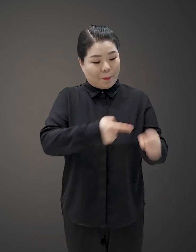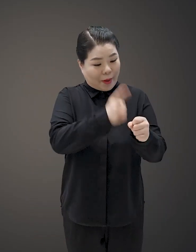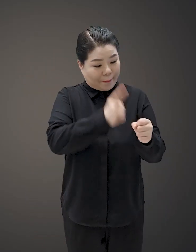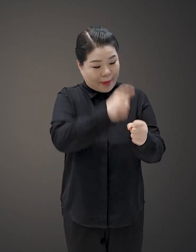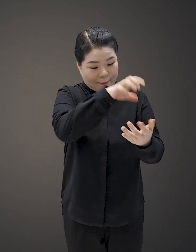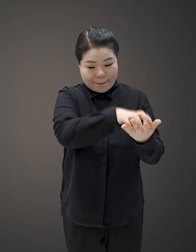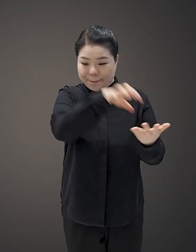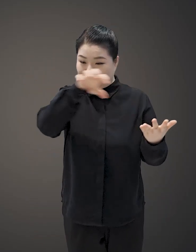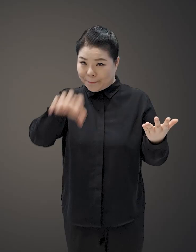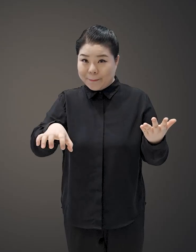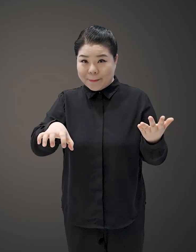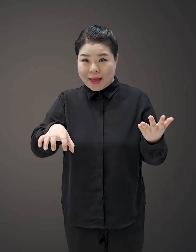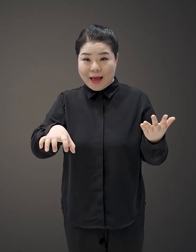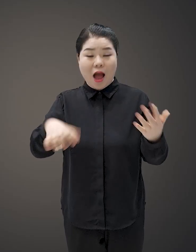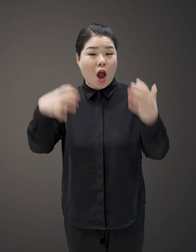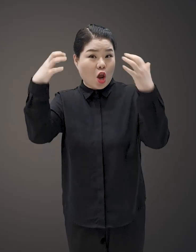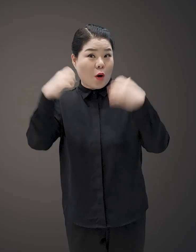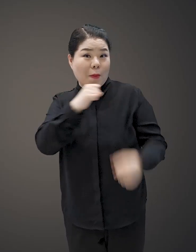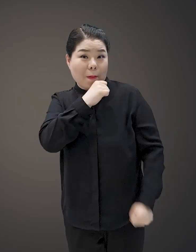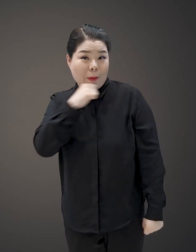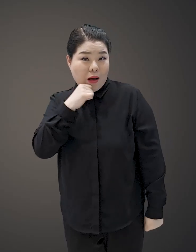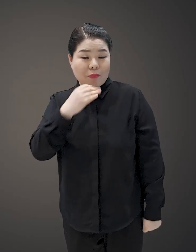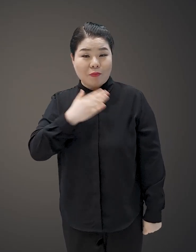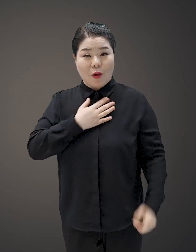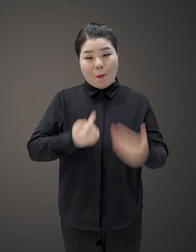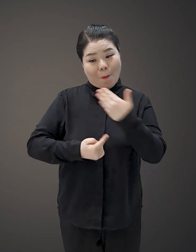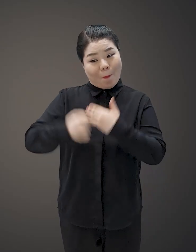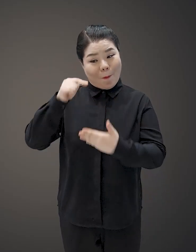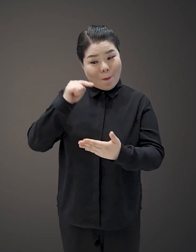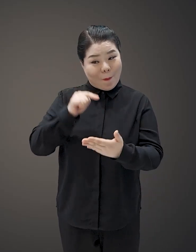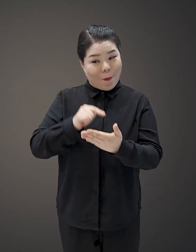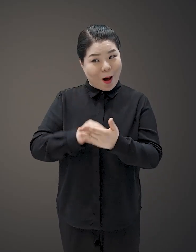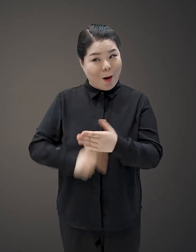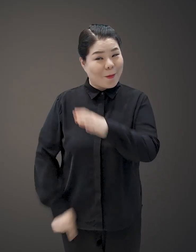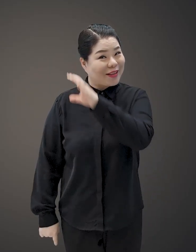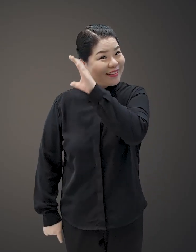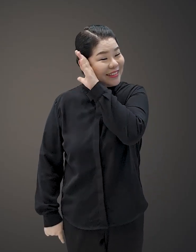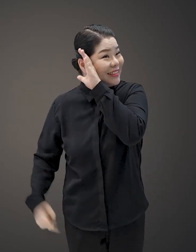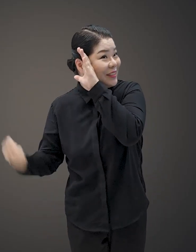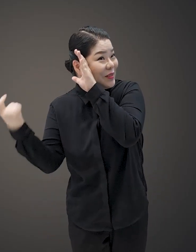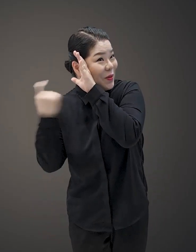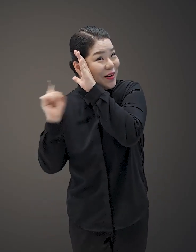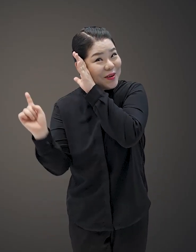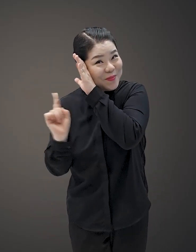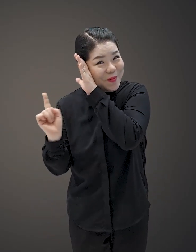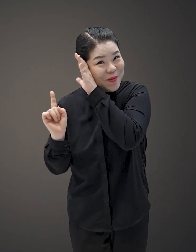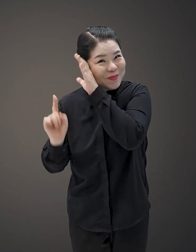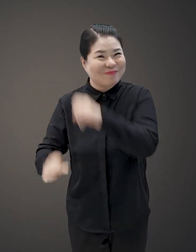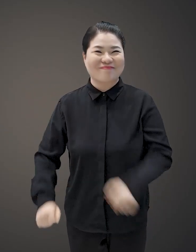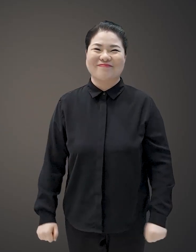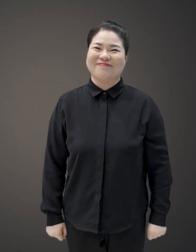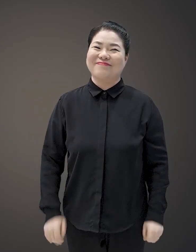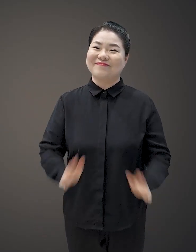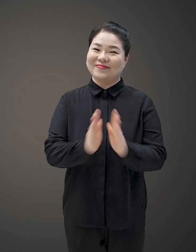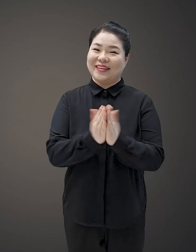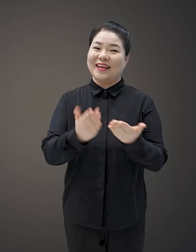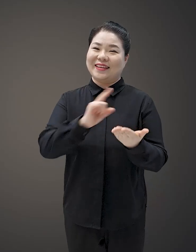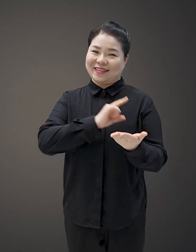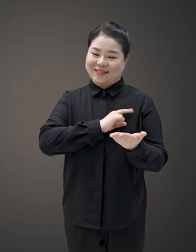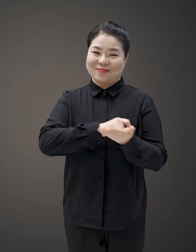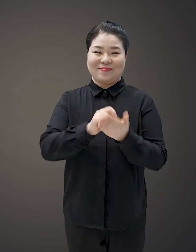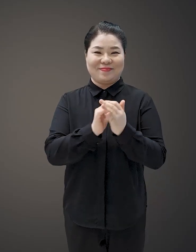하나로 찍어낸 여름의 맛. 나의 마음을 두드린 여름 소리는 도서명 여름